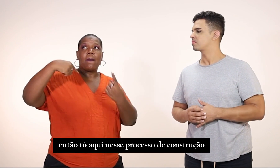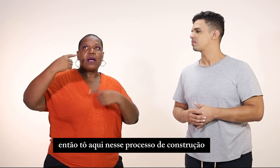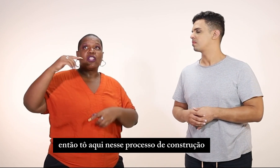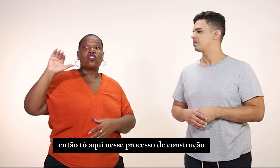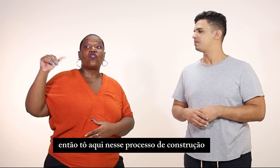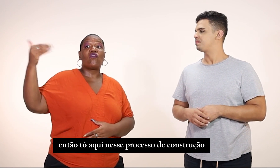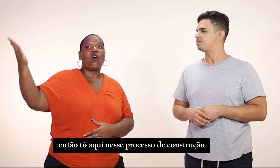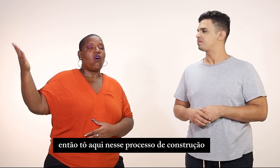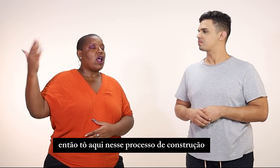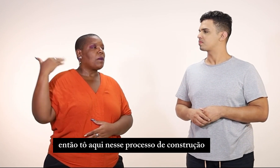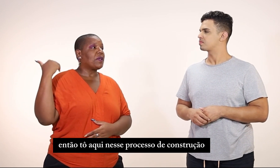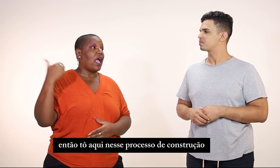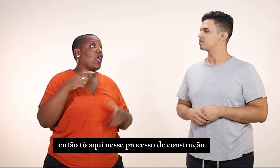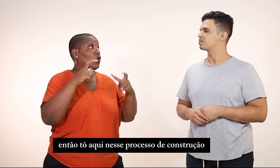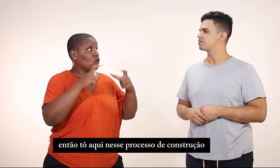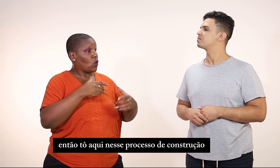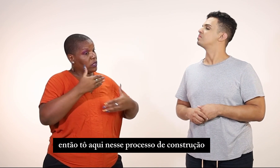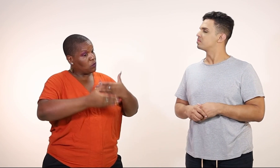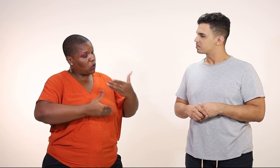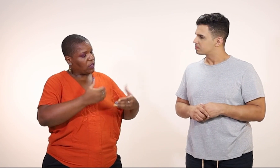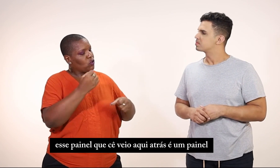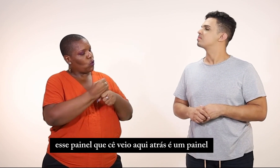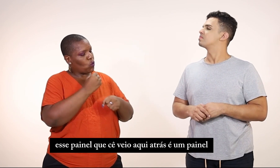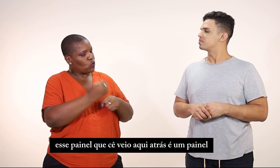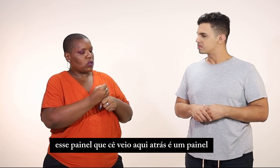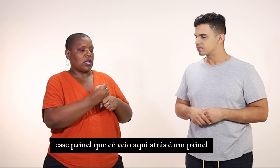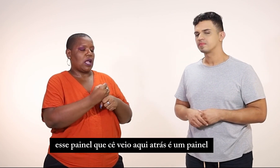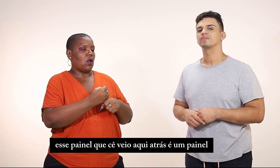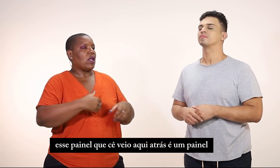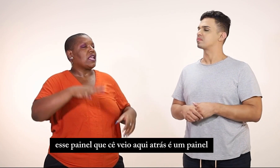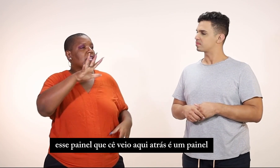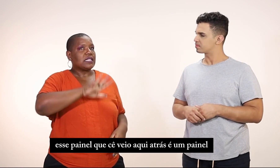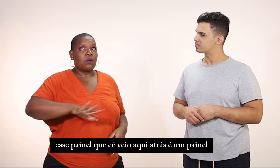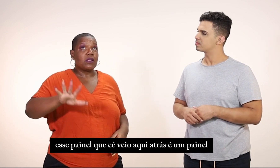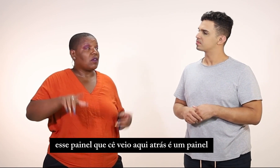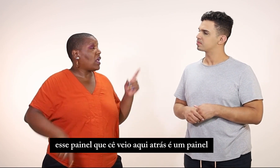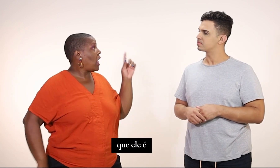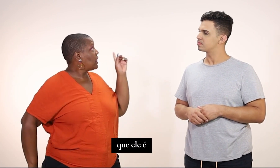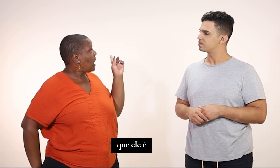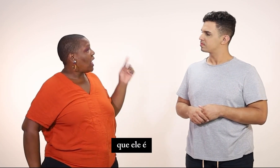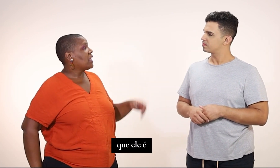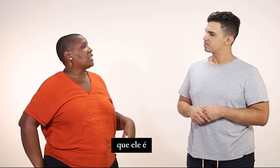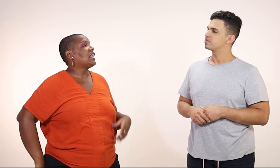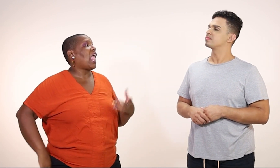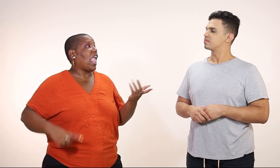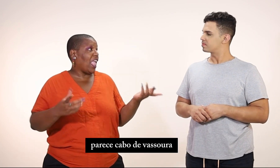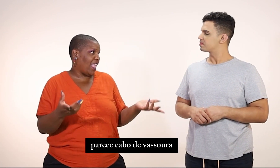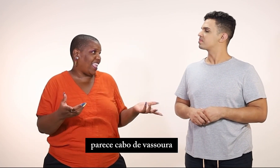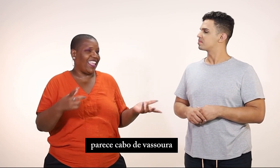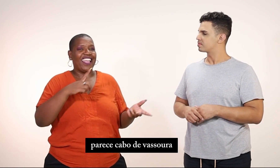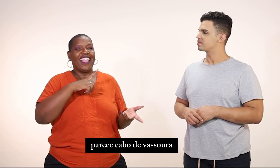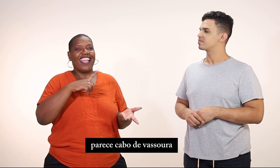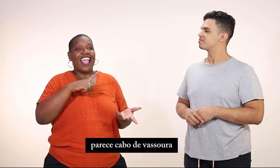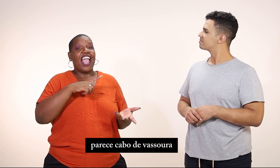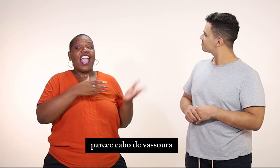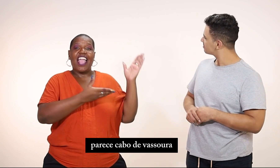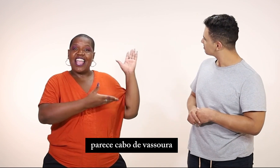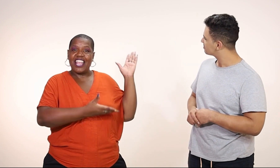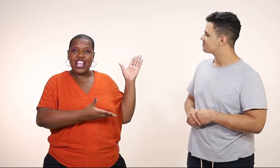tô aqui nesse processo de construção. Esse painel que você vê aqui atrás é um painel que ele parece cabo de vassoura, é